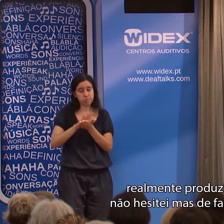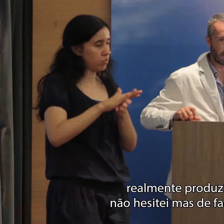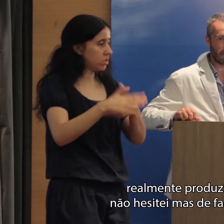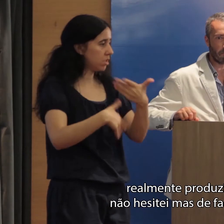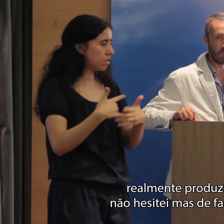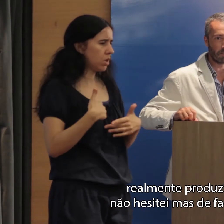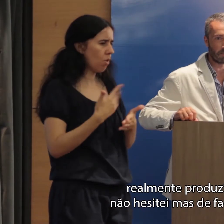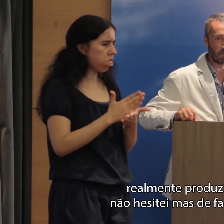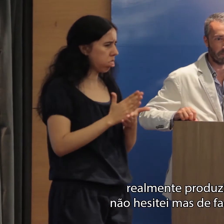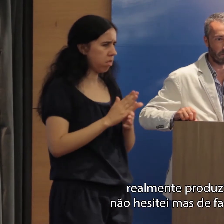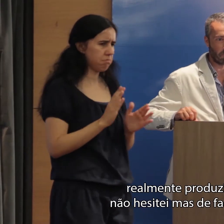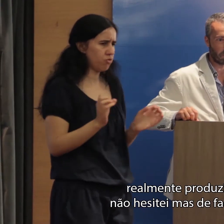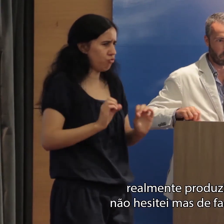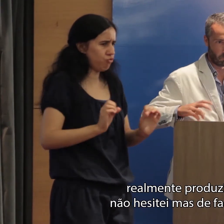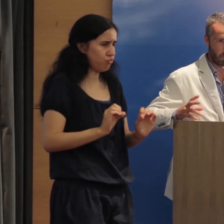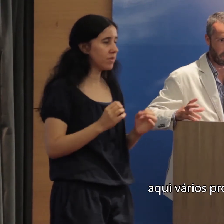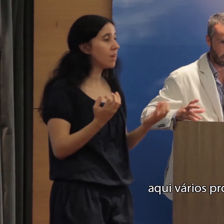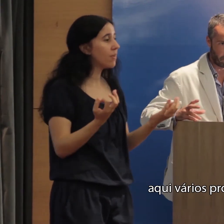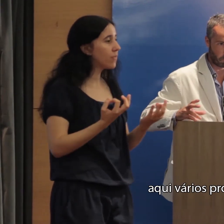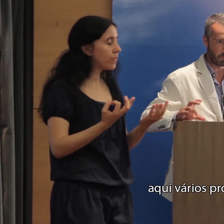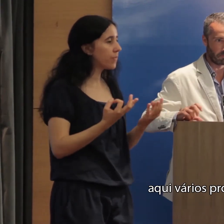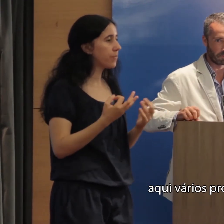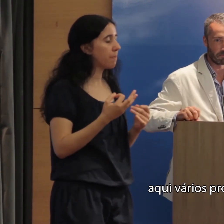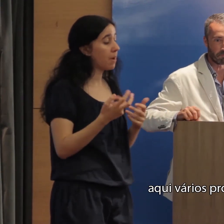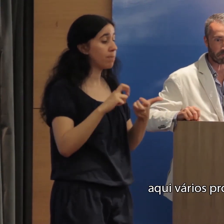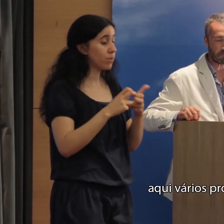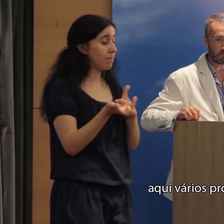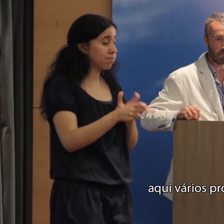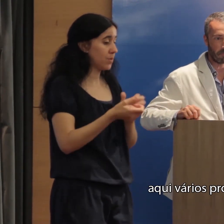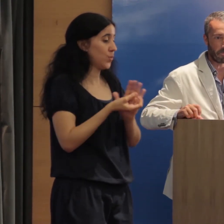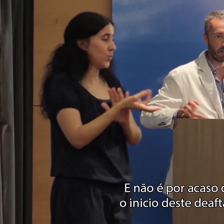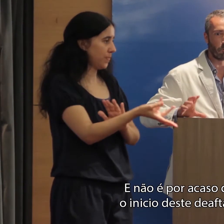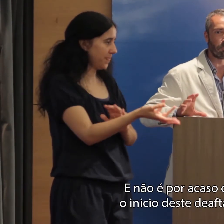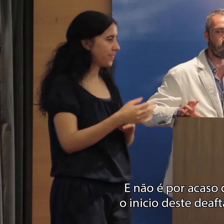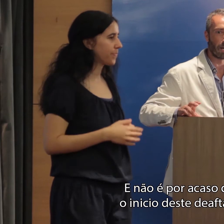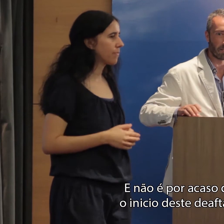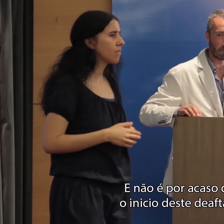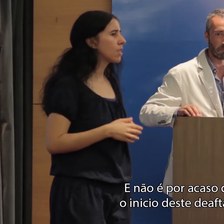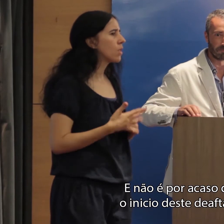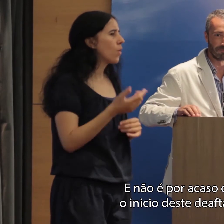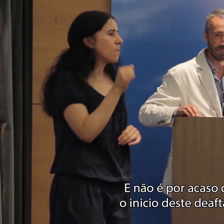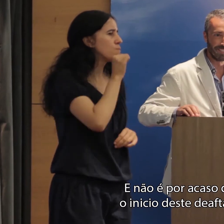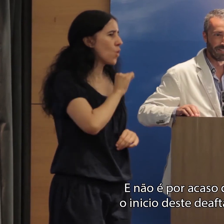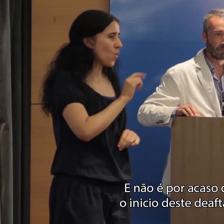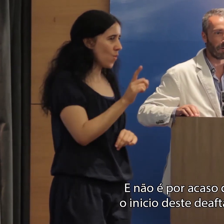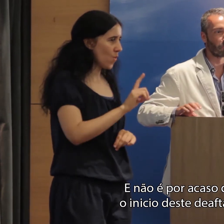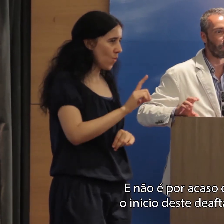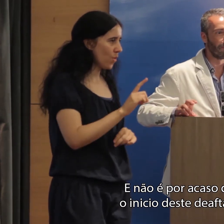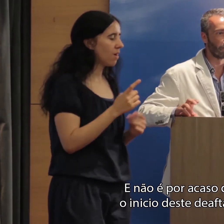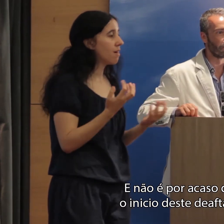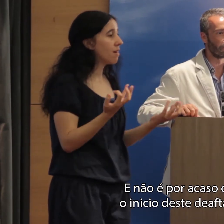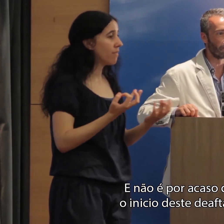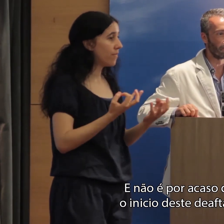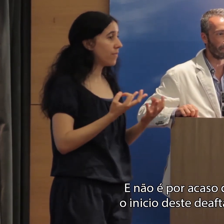não hesitei, mas de facto colocou-me aqui vários problemas. E não é por acaso, de facto,